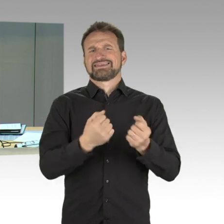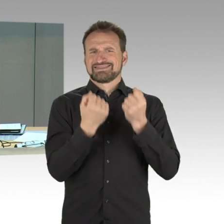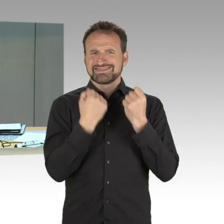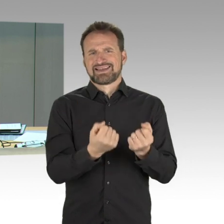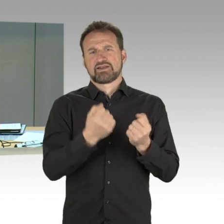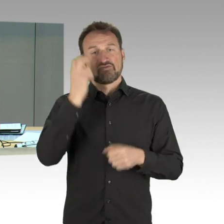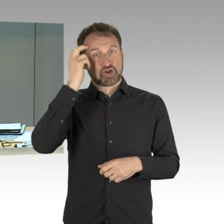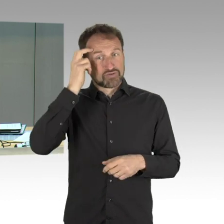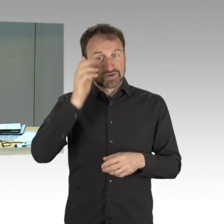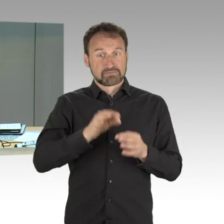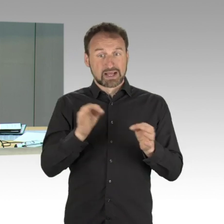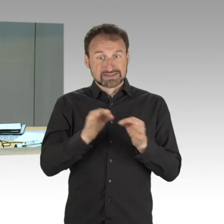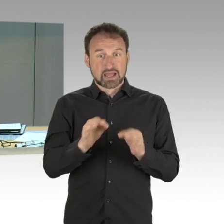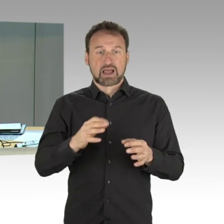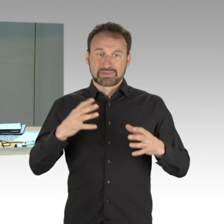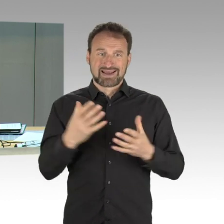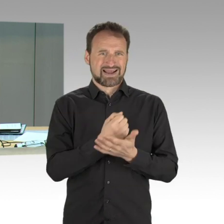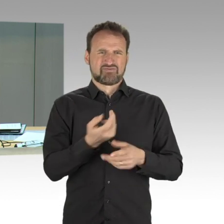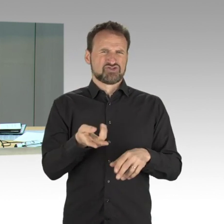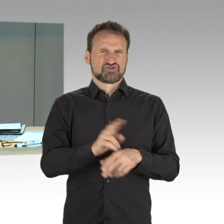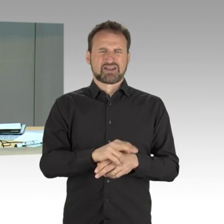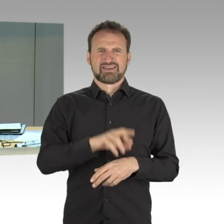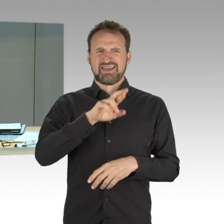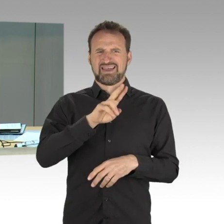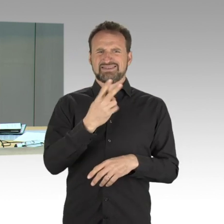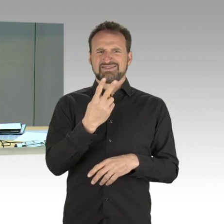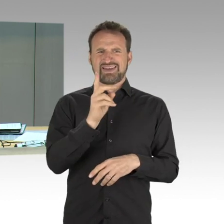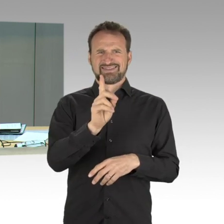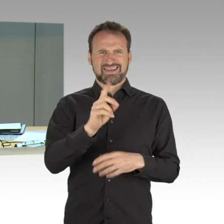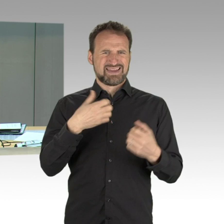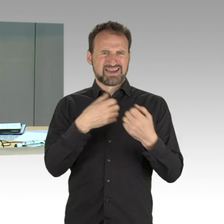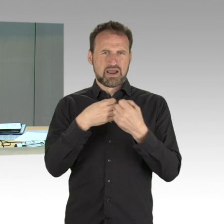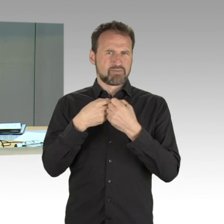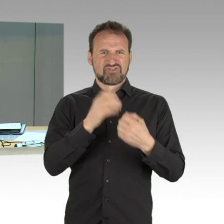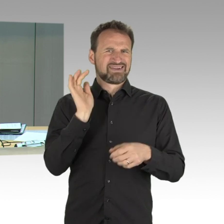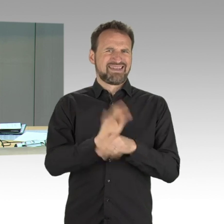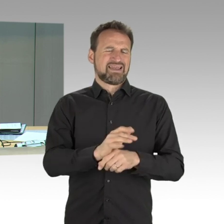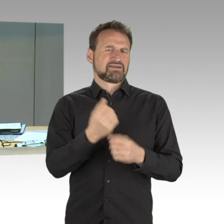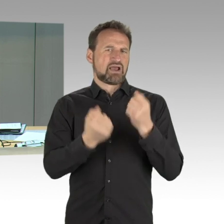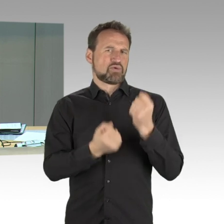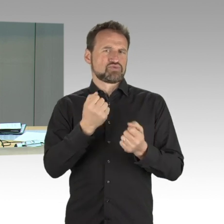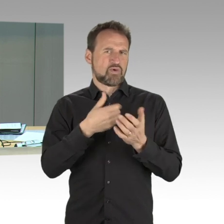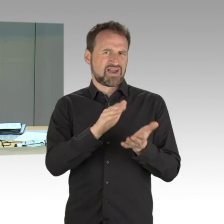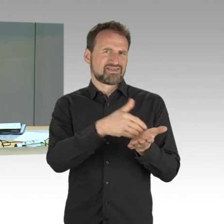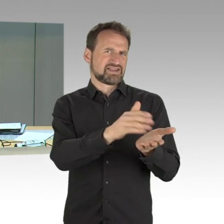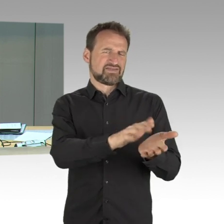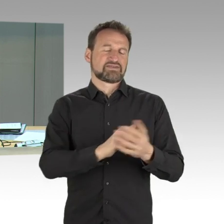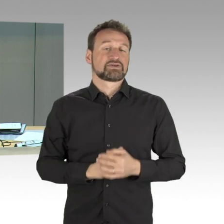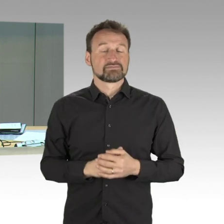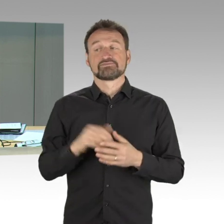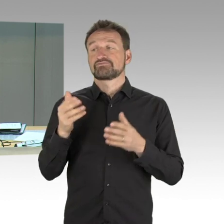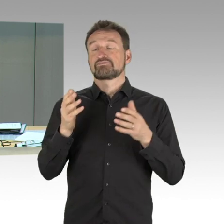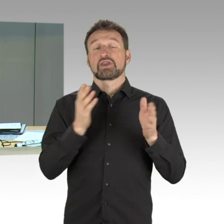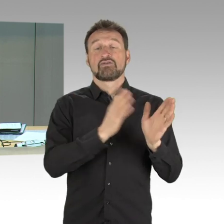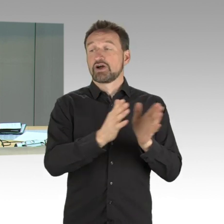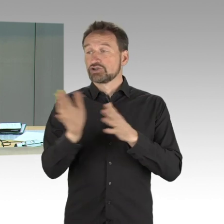R2G-Kampf gegen das Auto fortzuführen. Die Fraktionen haben sich auf das Thema der Fraktion Bündnis 90 Die Grünen verständigt. Somit werde ich